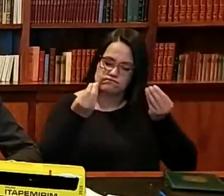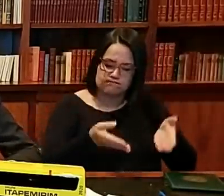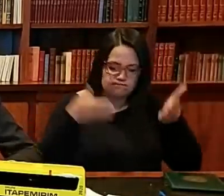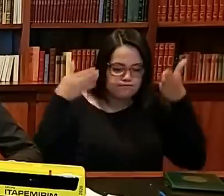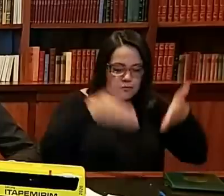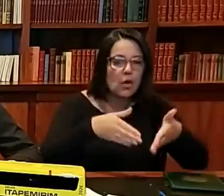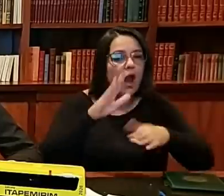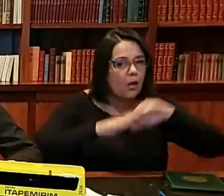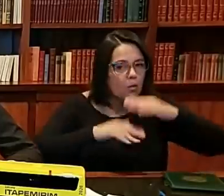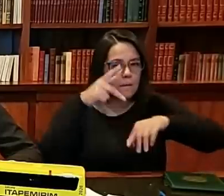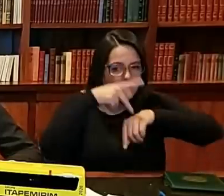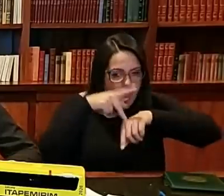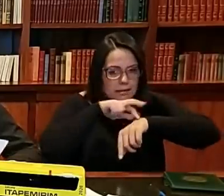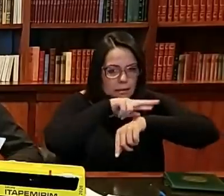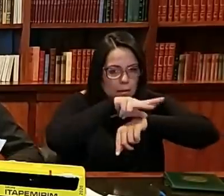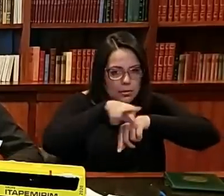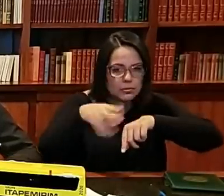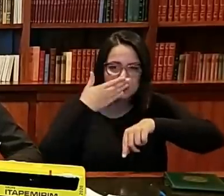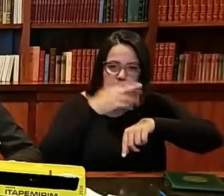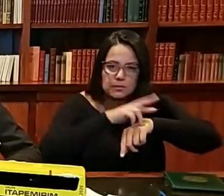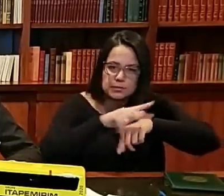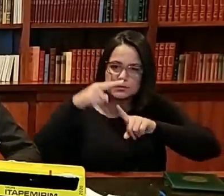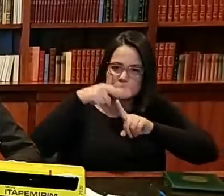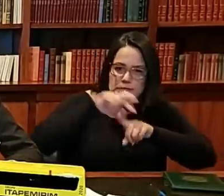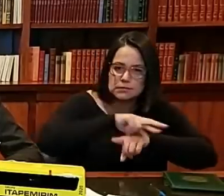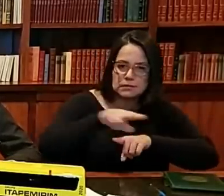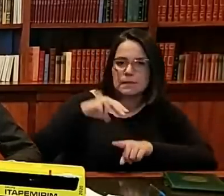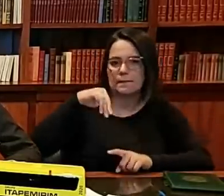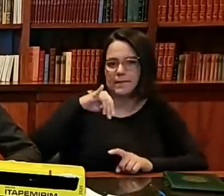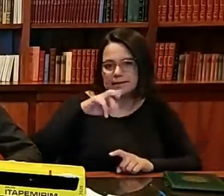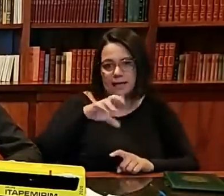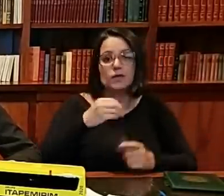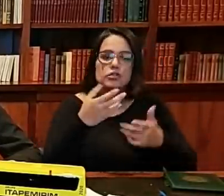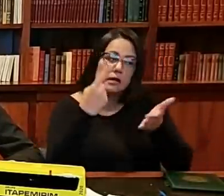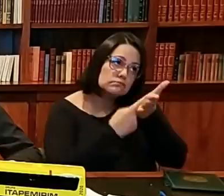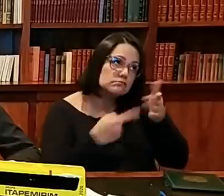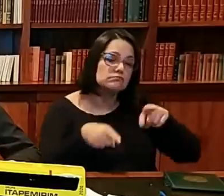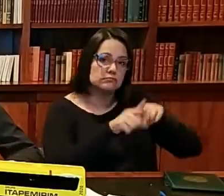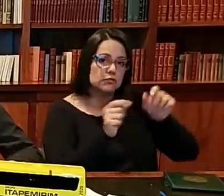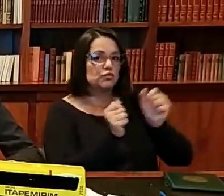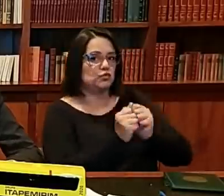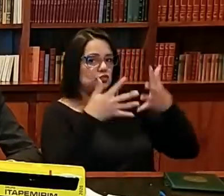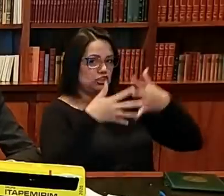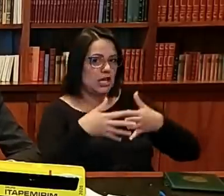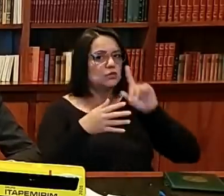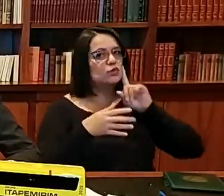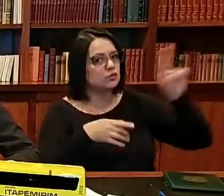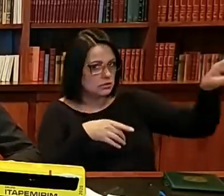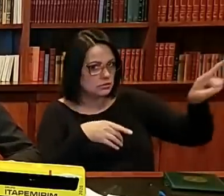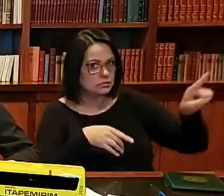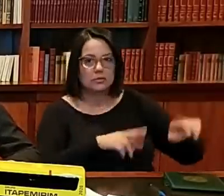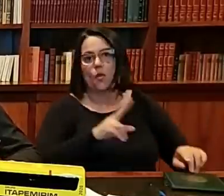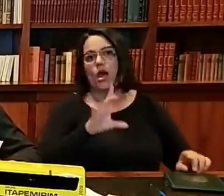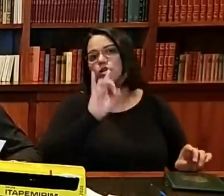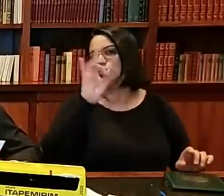e pretendemos sim buscar acordo com países como, por exemplo, os Estados Unidos nesse sentido, para que o Brasil não fique apenas um conhecido